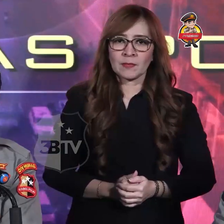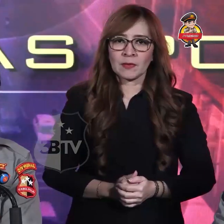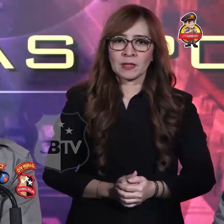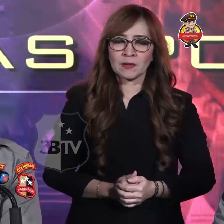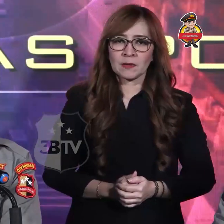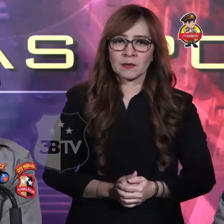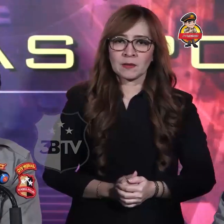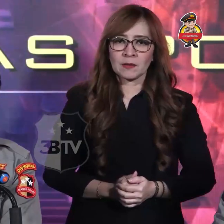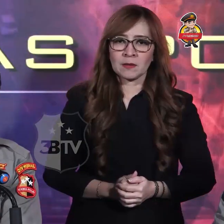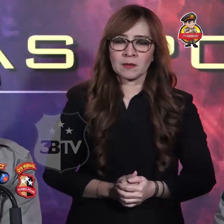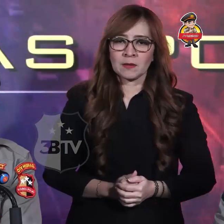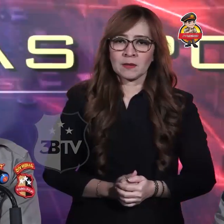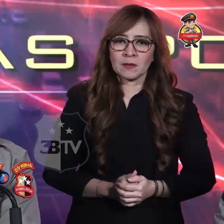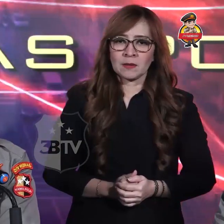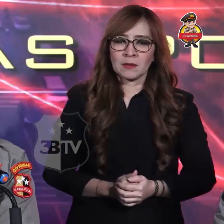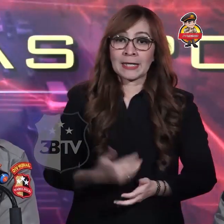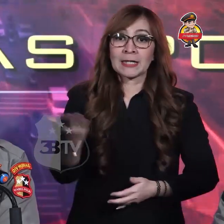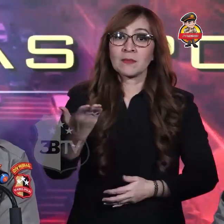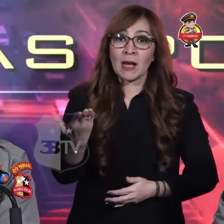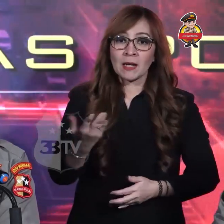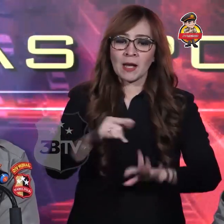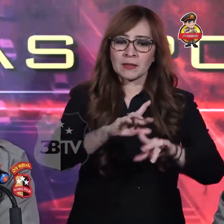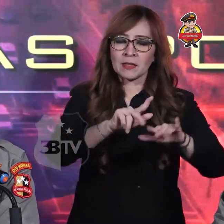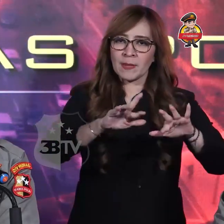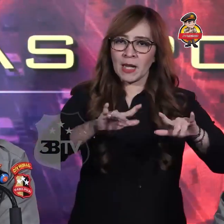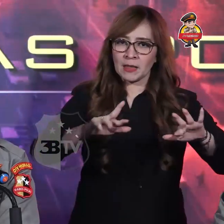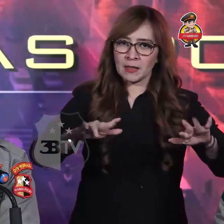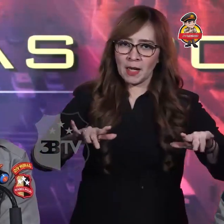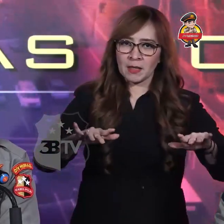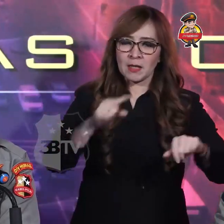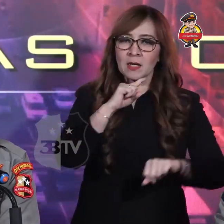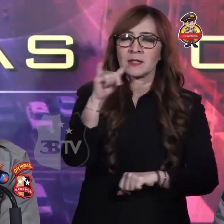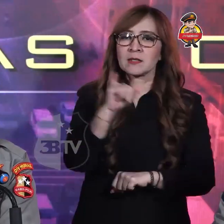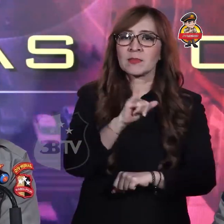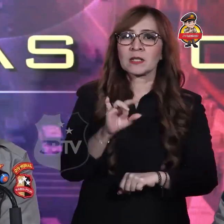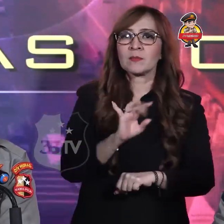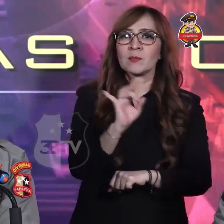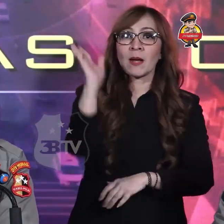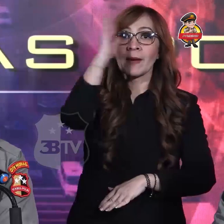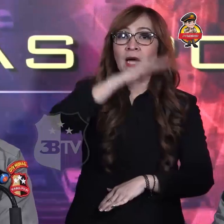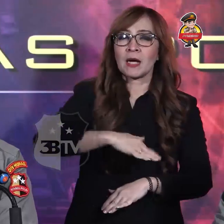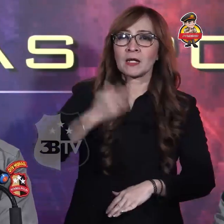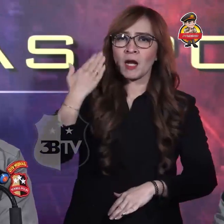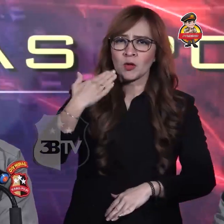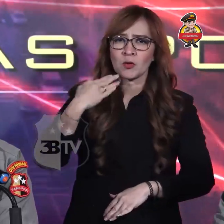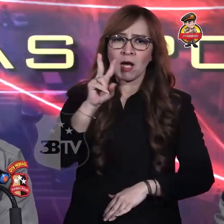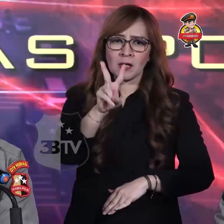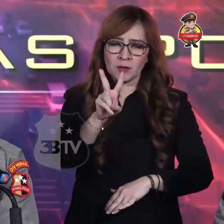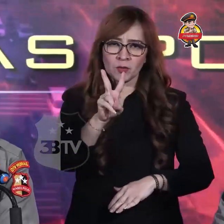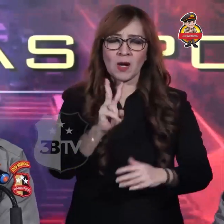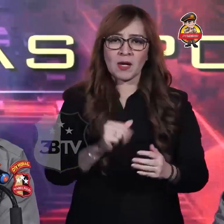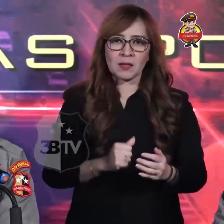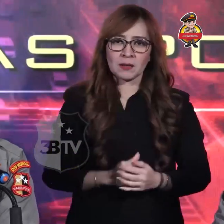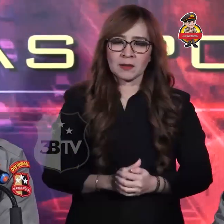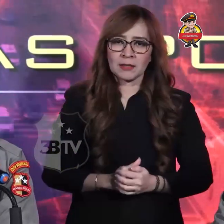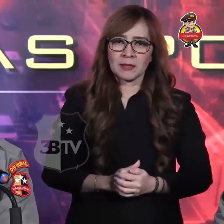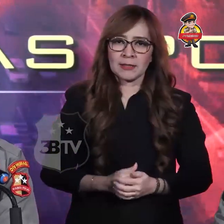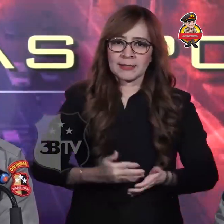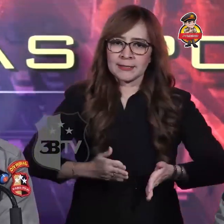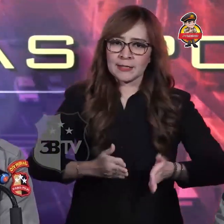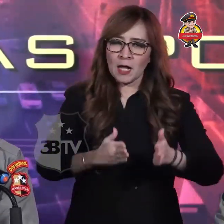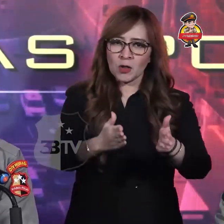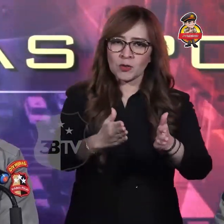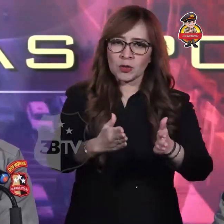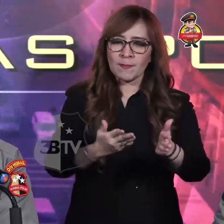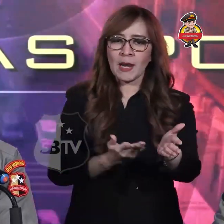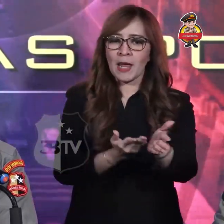diamankan ini di perairan, seperti beberapa yang lalu ada dua jalan. Ada jalur melalui